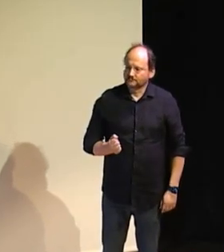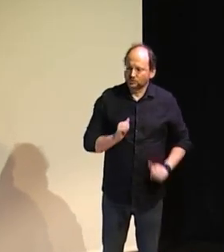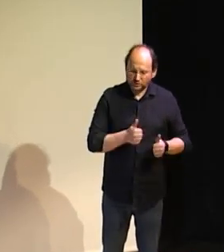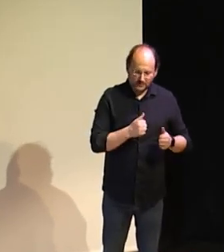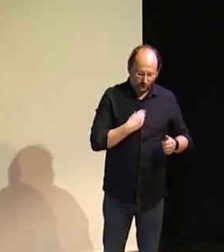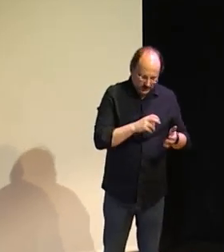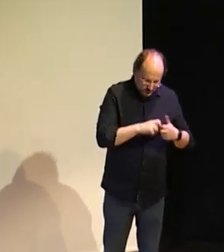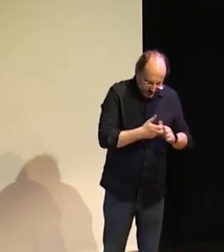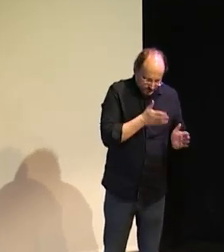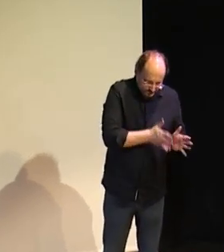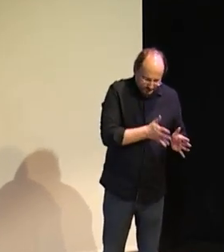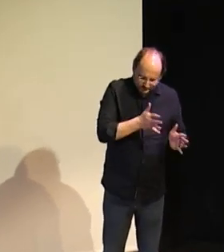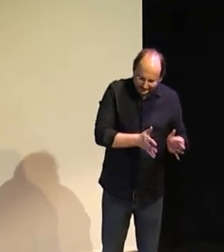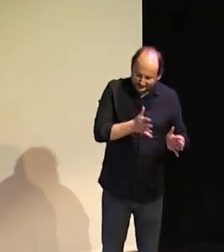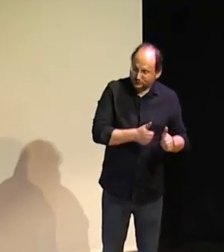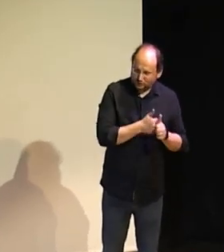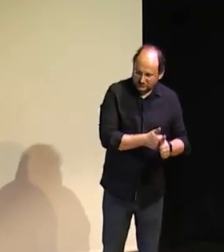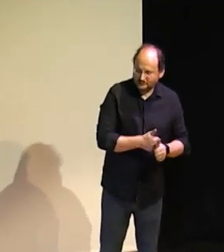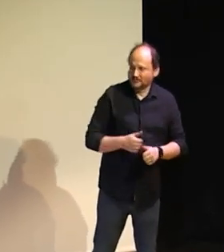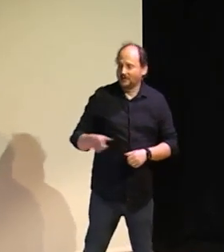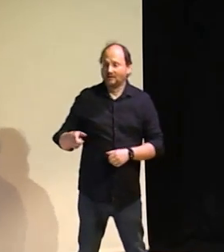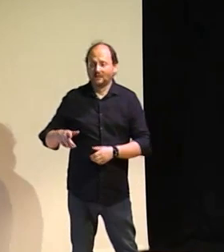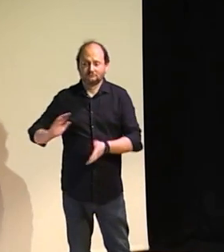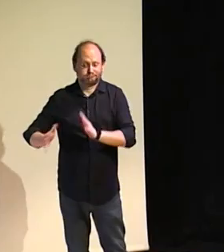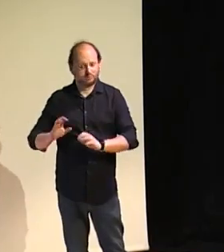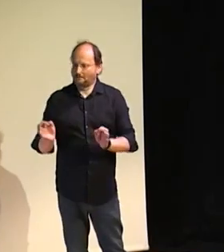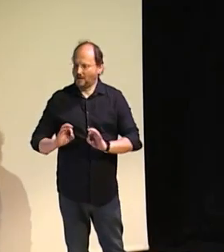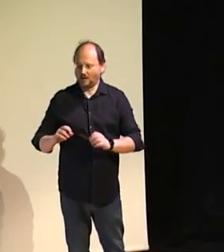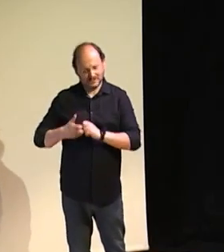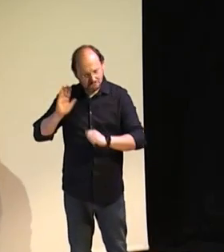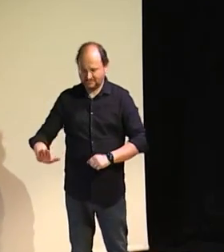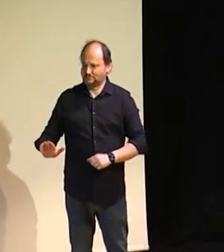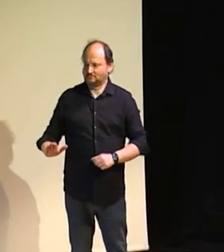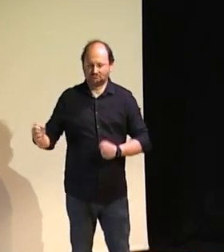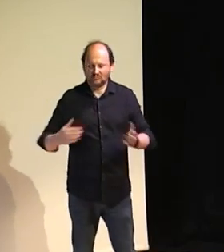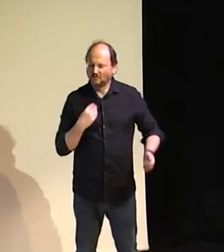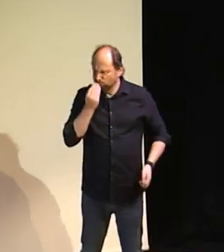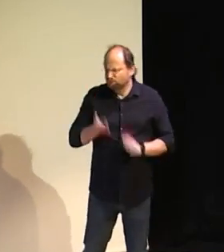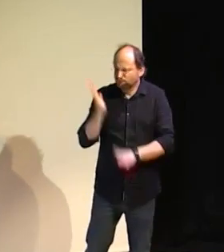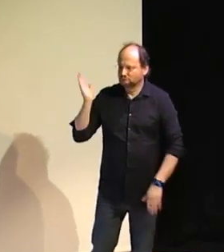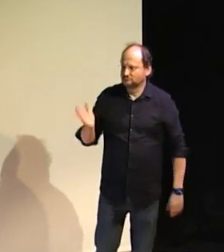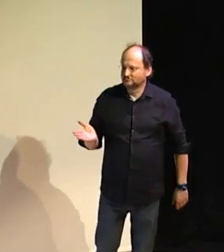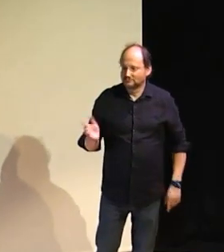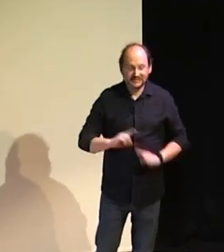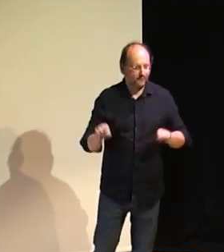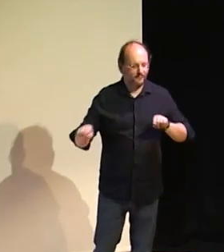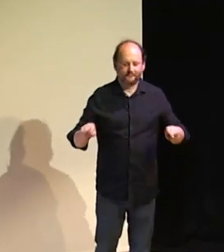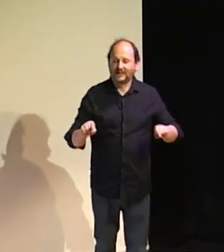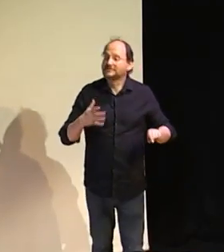lui est propre. Les signes méthodiques vont essayer de suivre l'ordre des mots en français. Je mange ce soir.